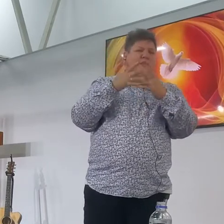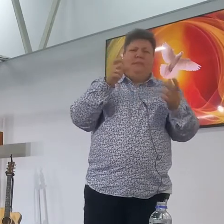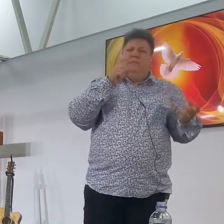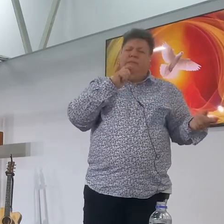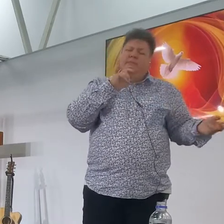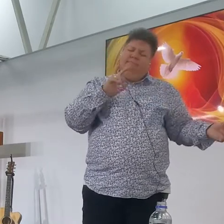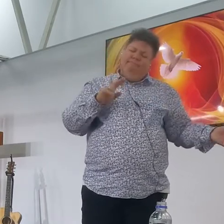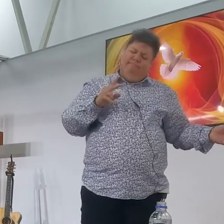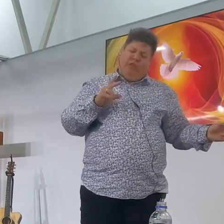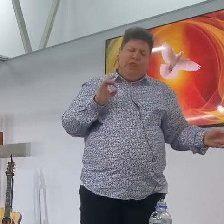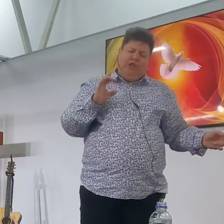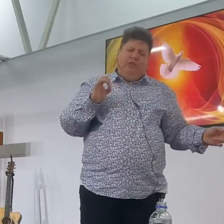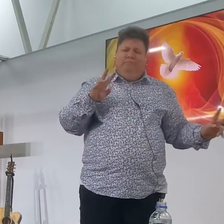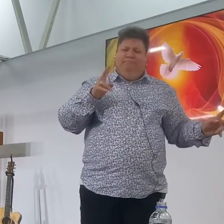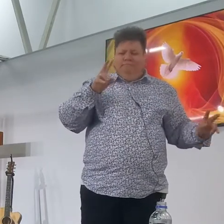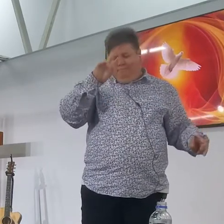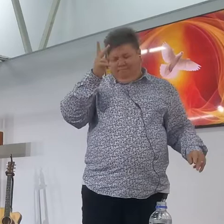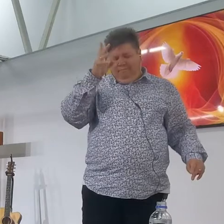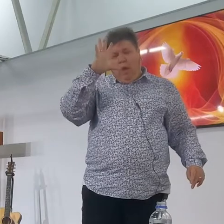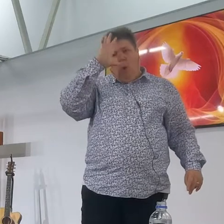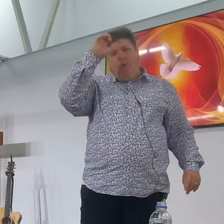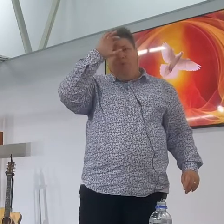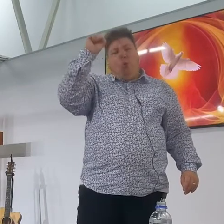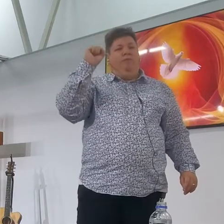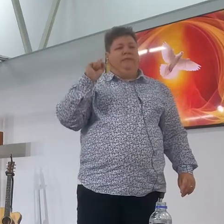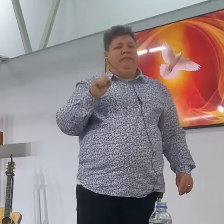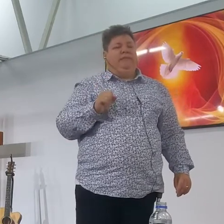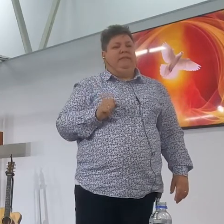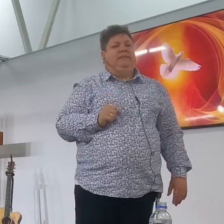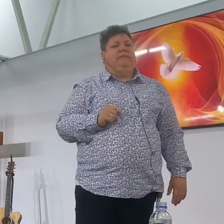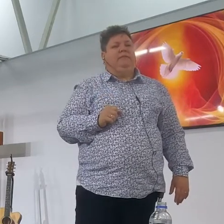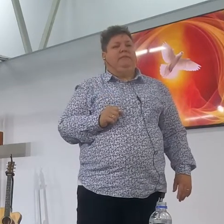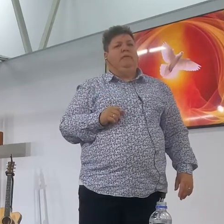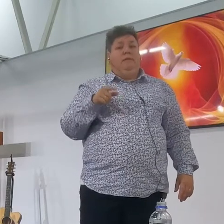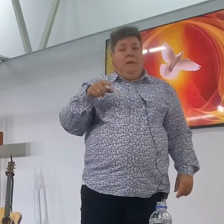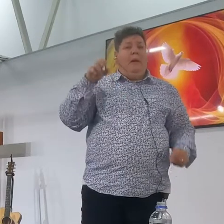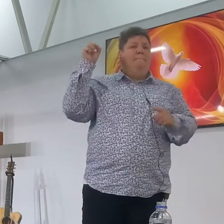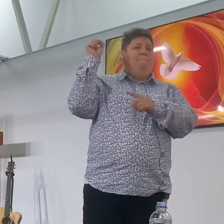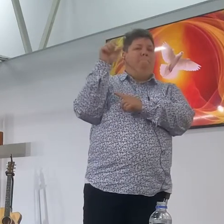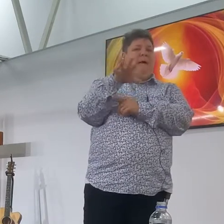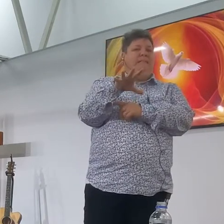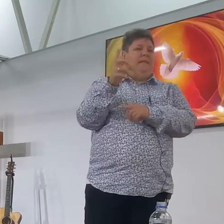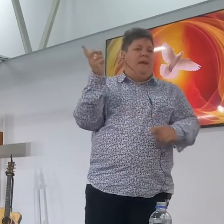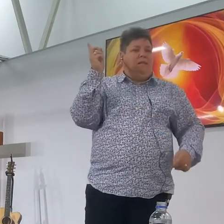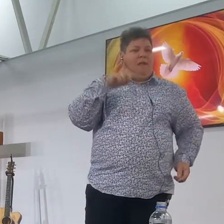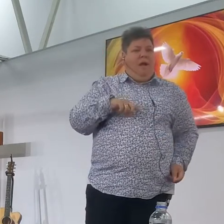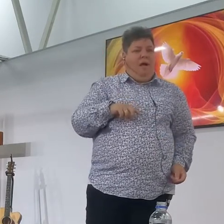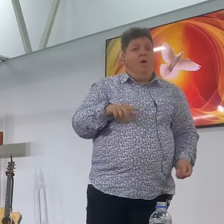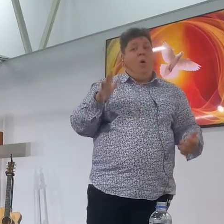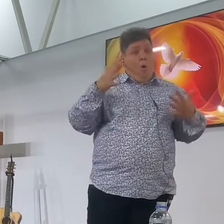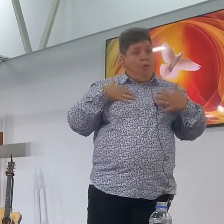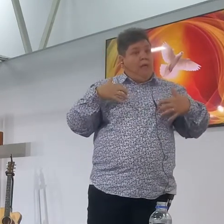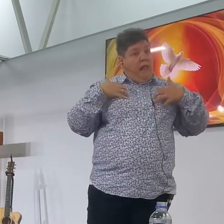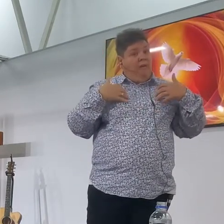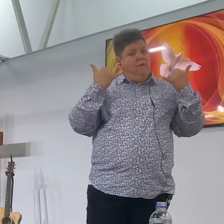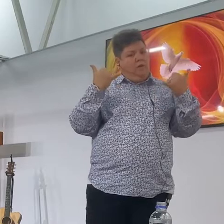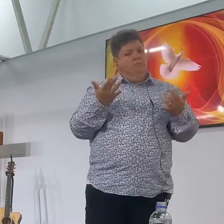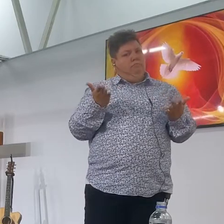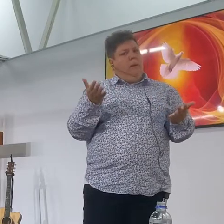nog mense, by die getal gelowiges gevoeg. Nou ok, dit was Pinksterdag, ons leef nou in daai tyd,